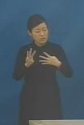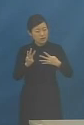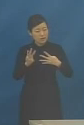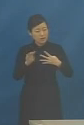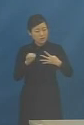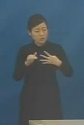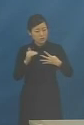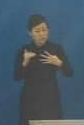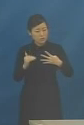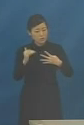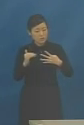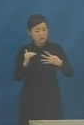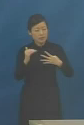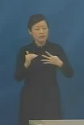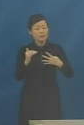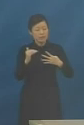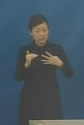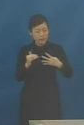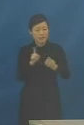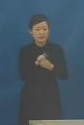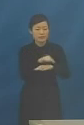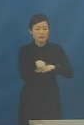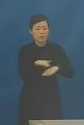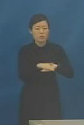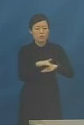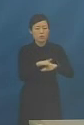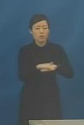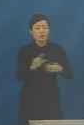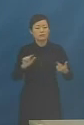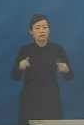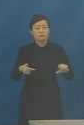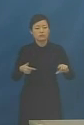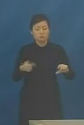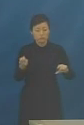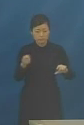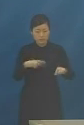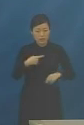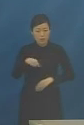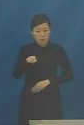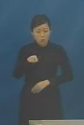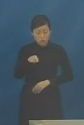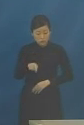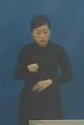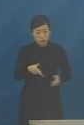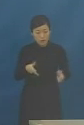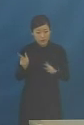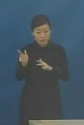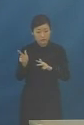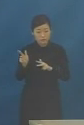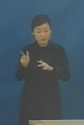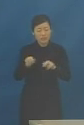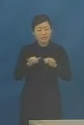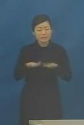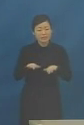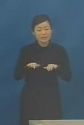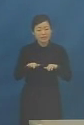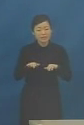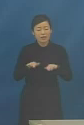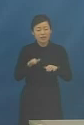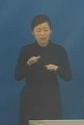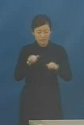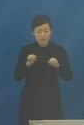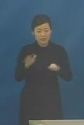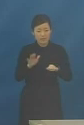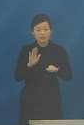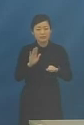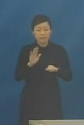対策が変わったりそれからあの例えば go totravelう今やってませんけども50トラベルとかそれに